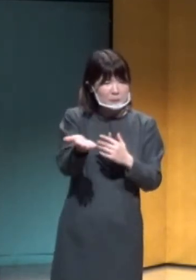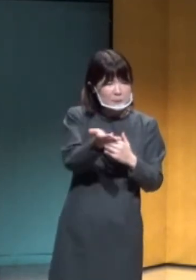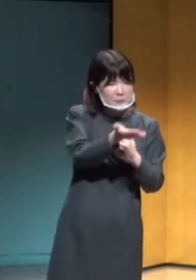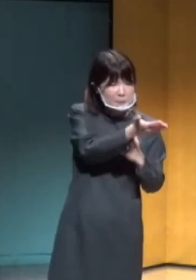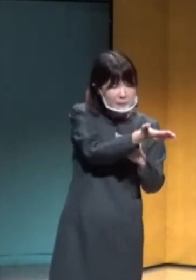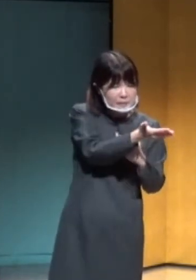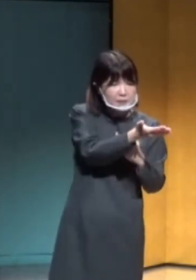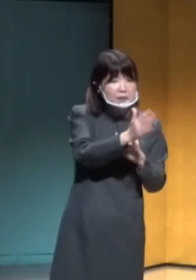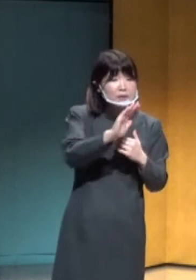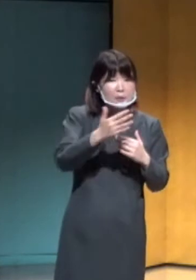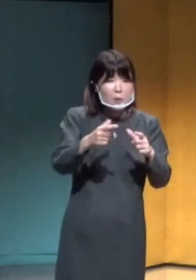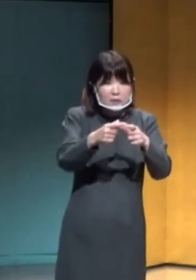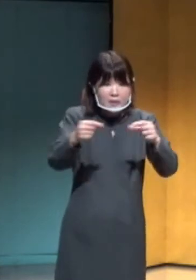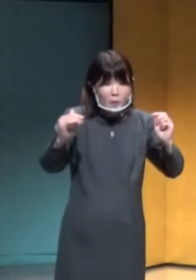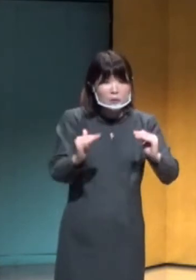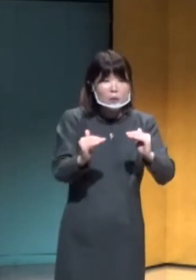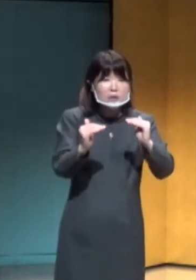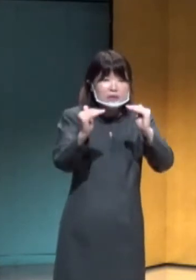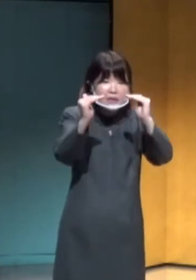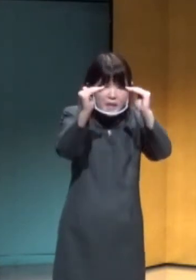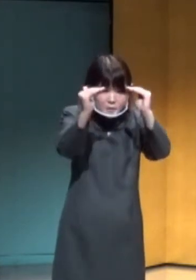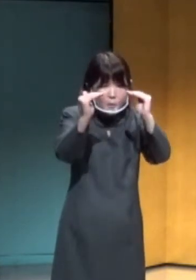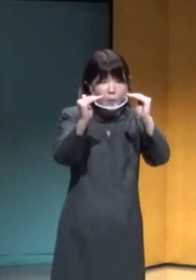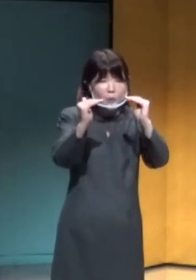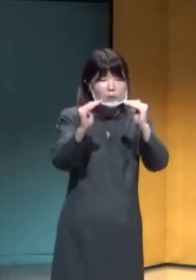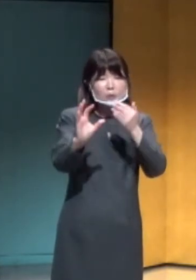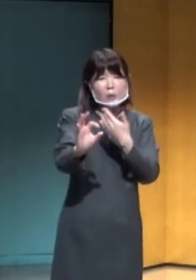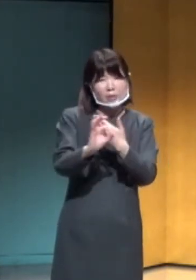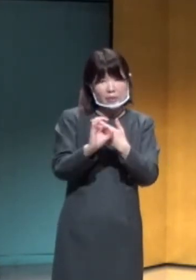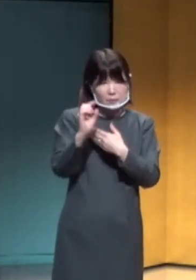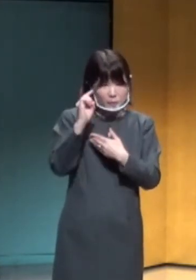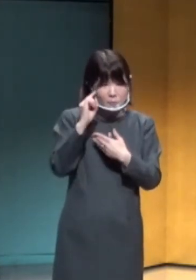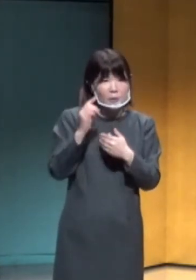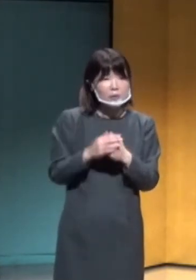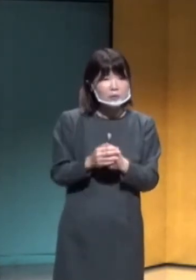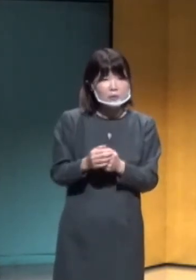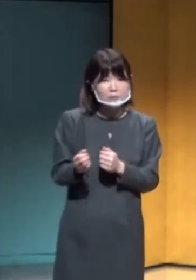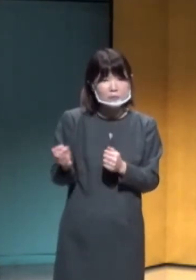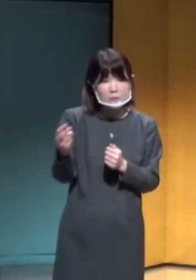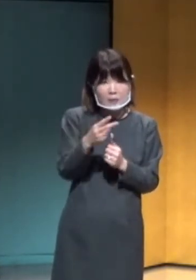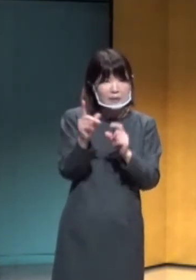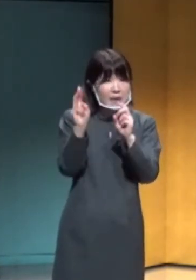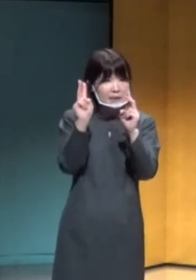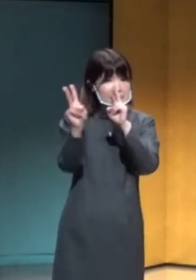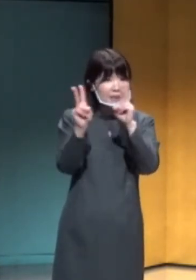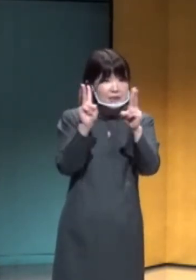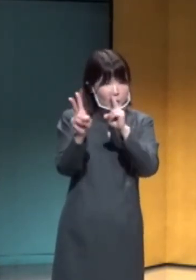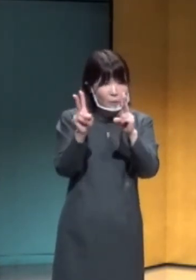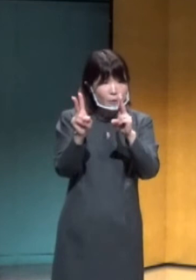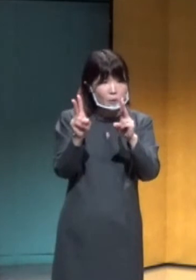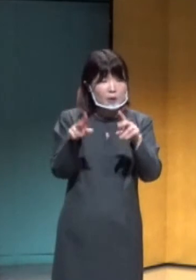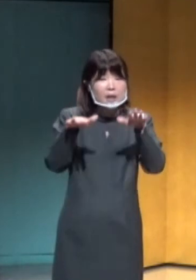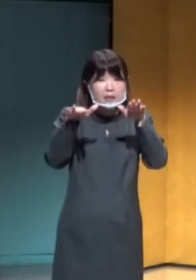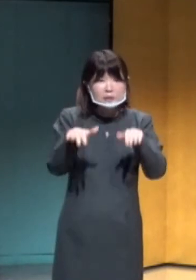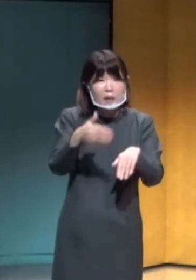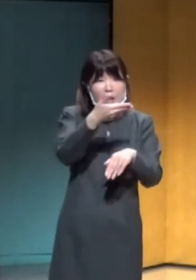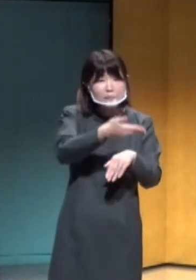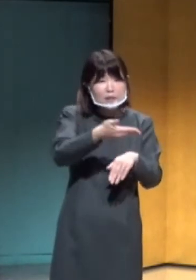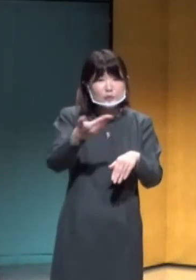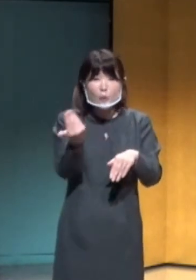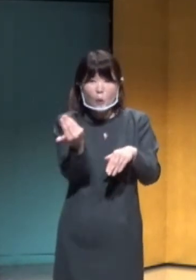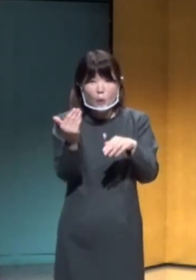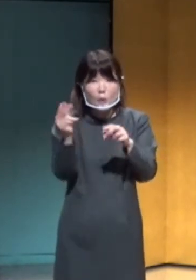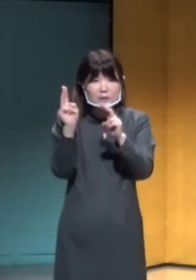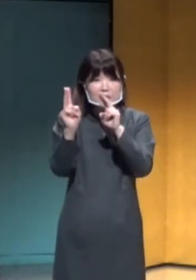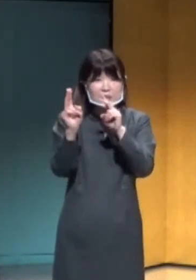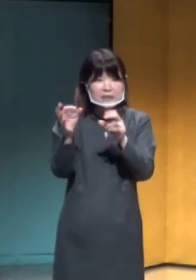足がかりを作った外交の一つの事例だと思います。また企業におきましては、現在のみずほ銀行、日本工業銀行の設